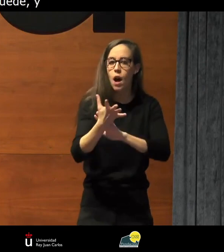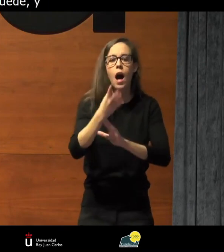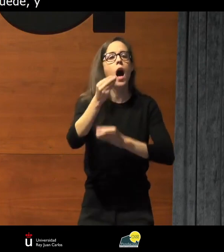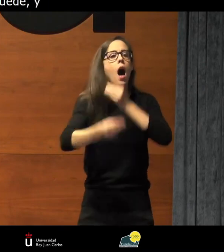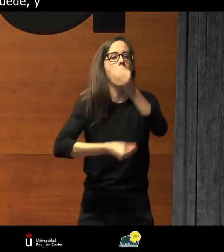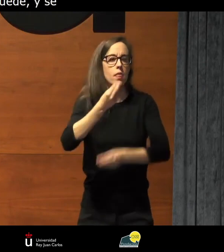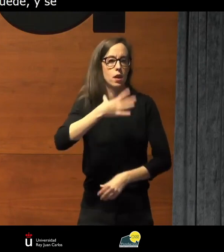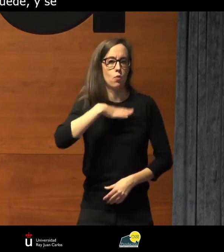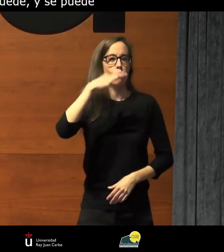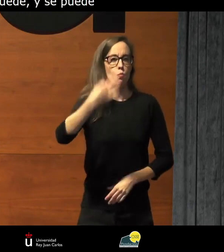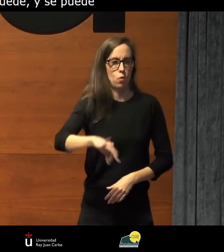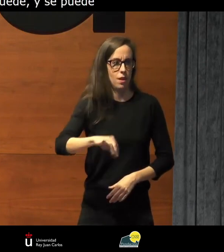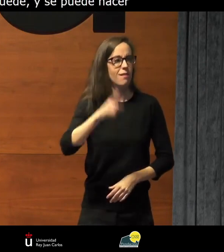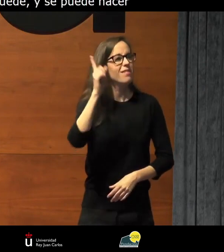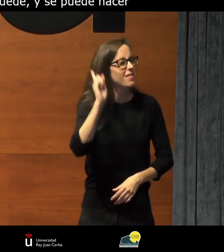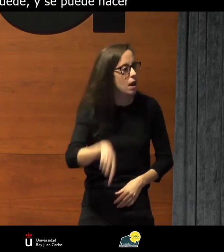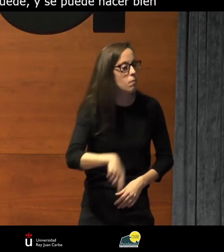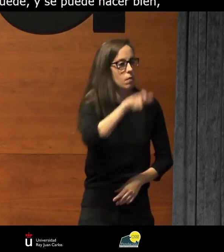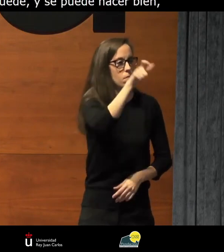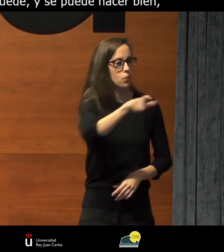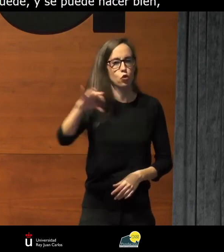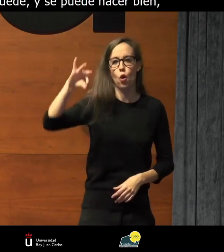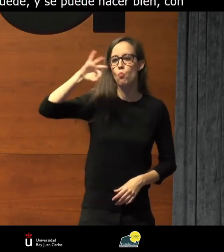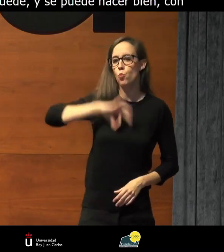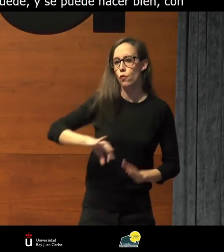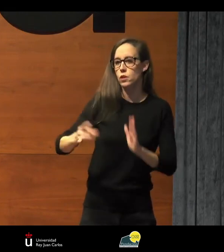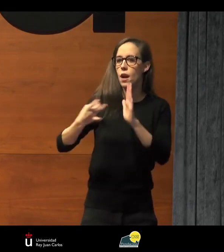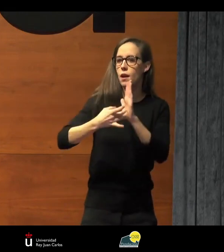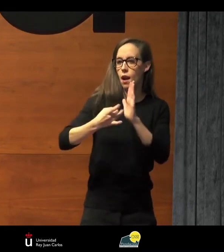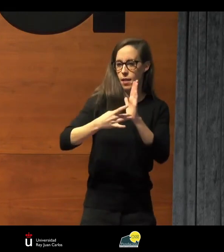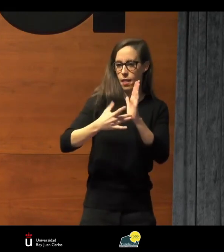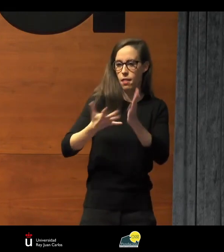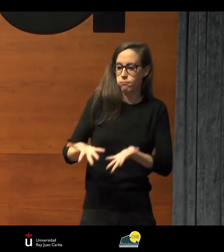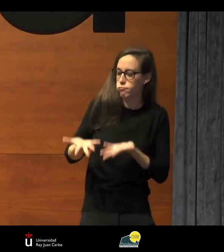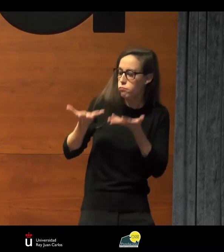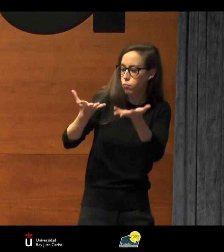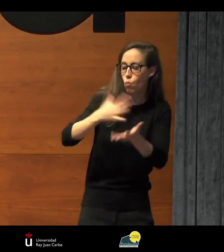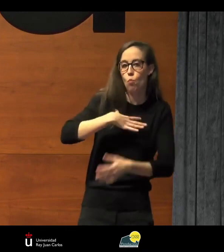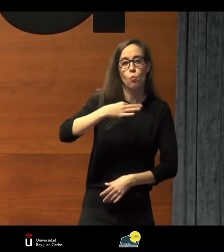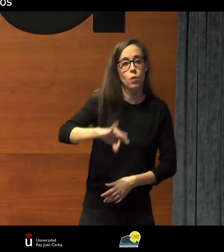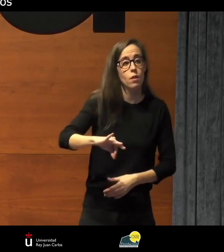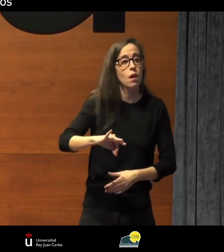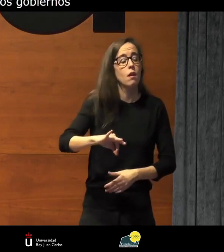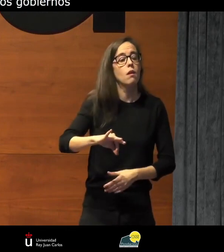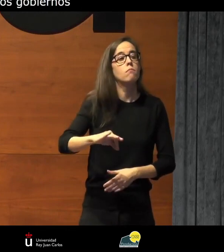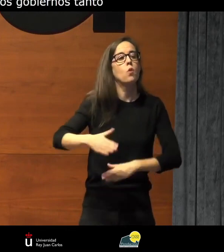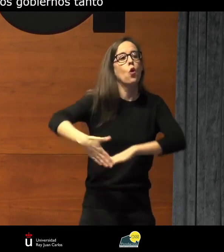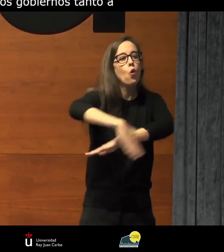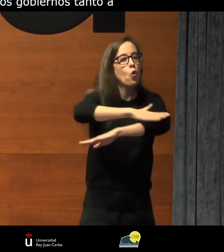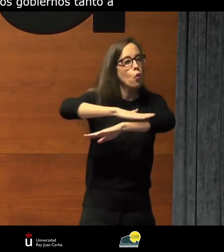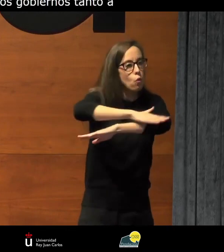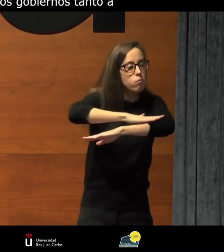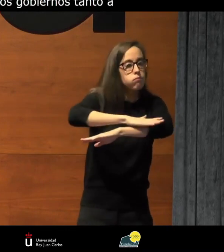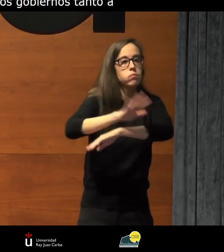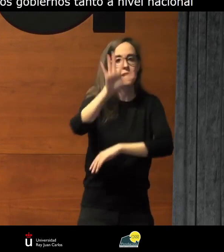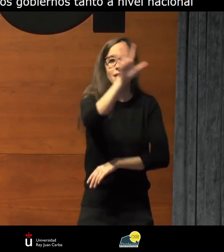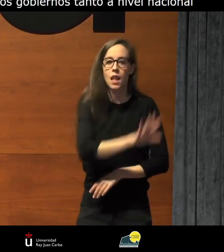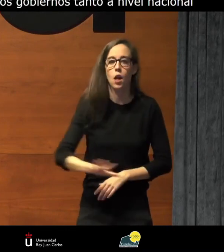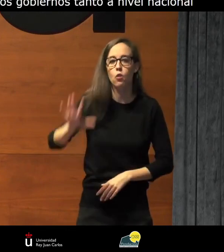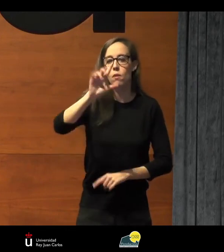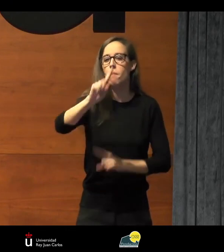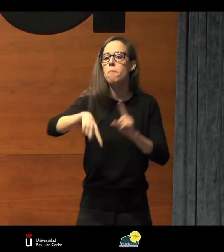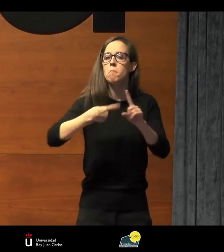calidad. Sirva para que desde los gobiernos, tanto a nivel nacional como autonómico,